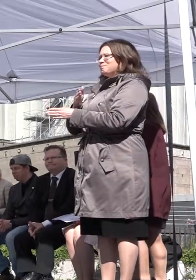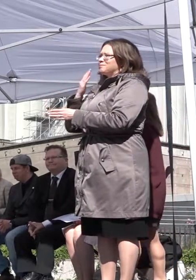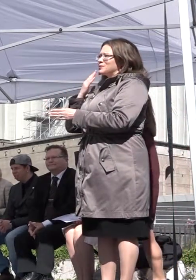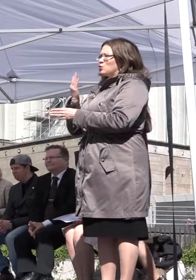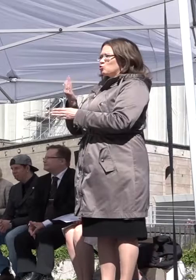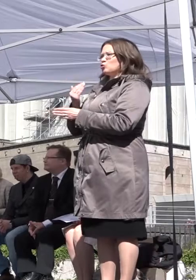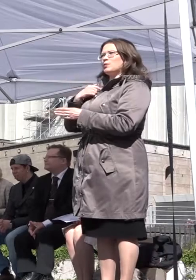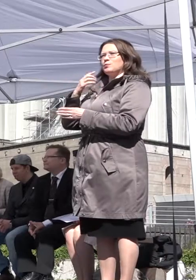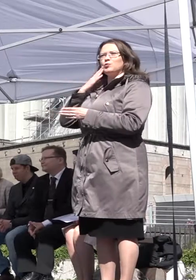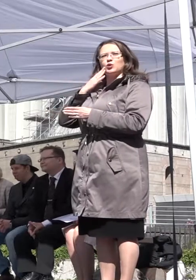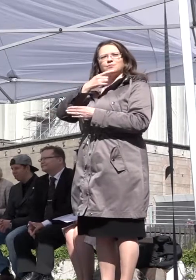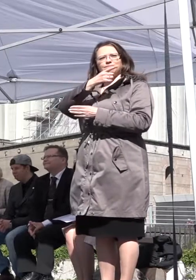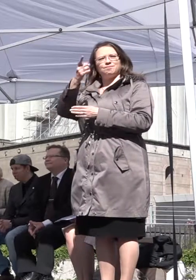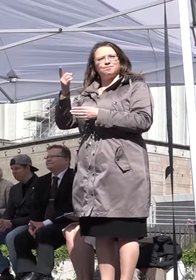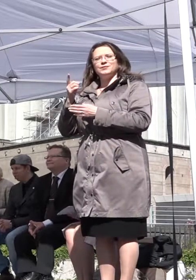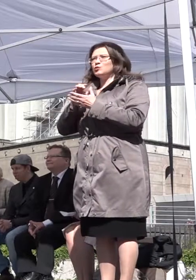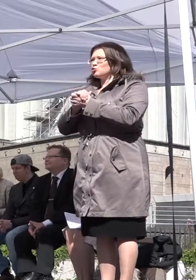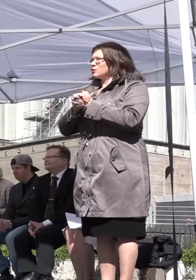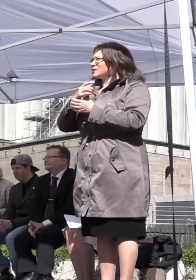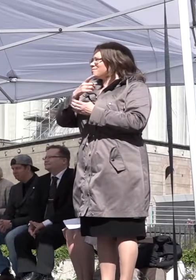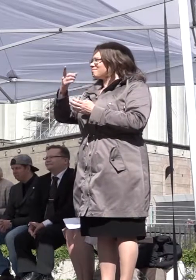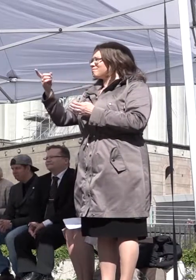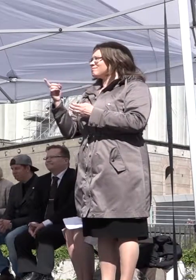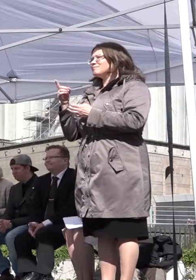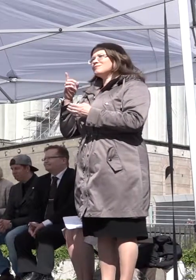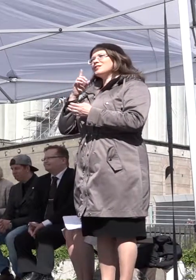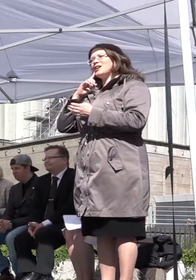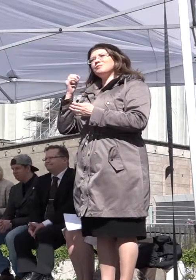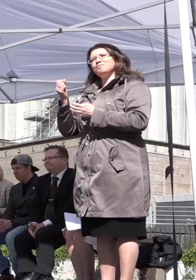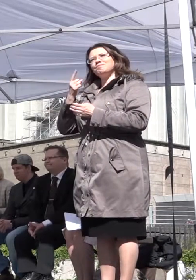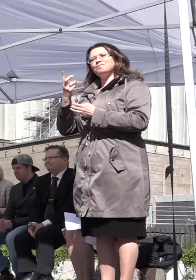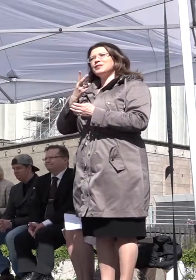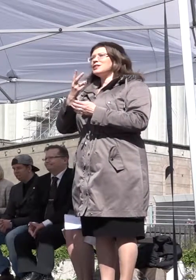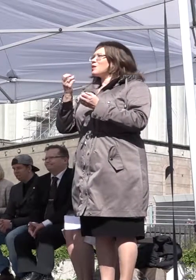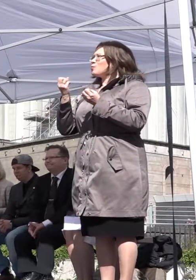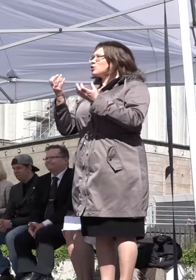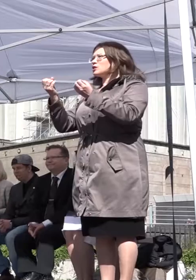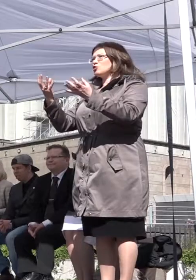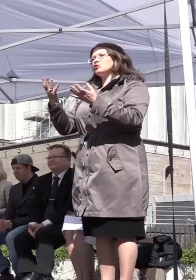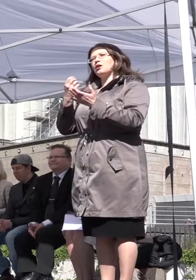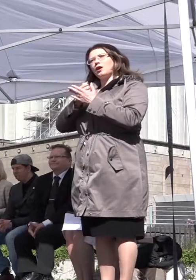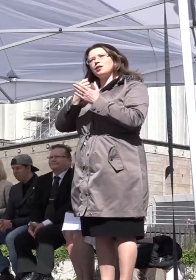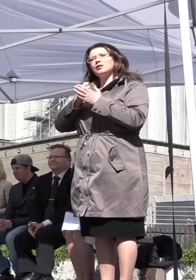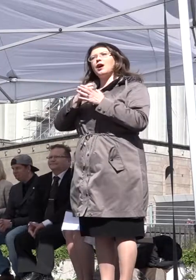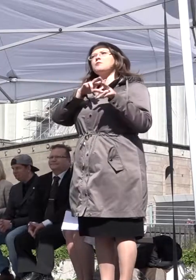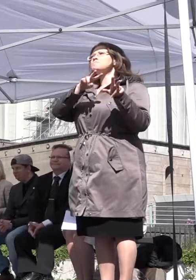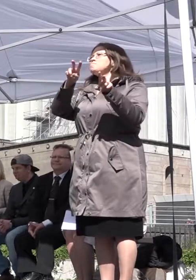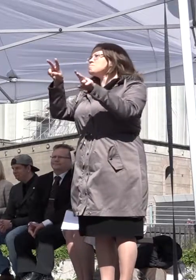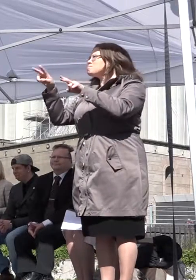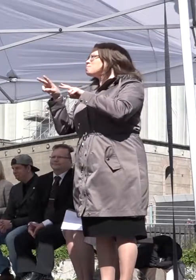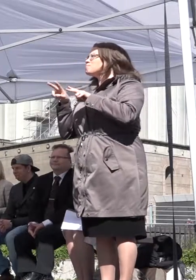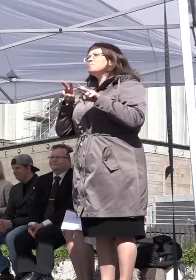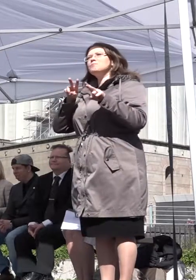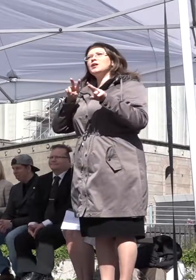pitäjän, kehotan teitä, hyvät ystävät, aina aika ajoin tässä puistikossa silmäilemään ympärillemme ja kääntämään